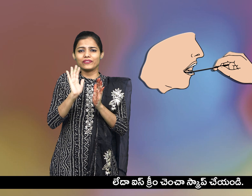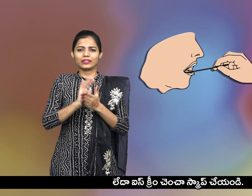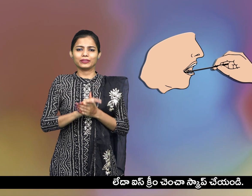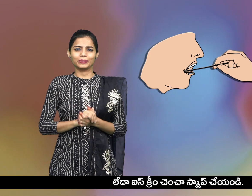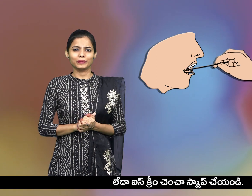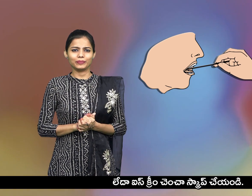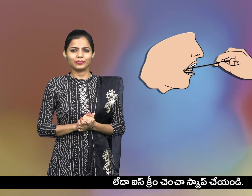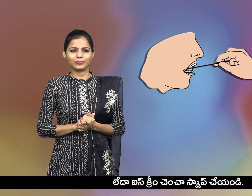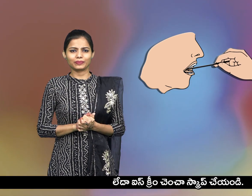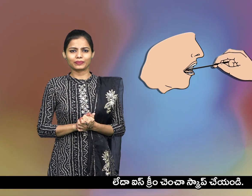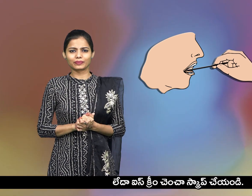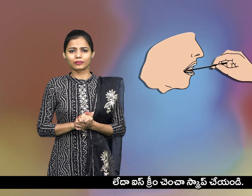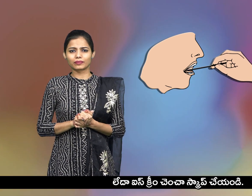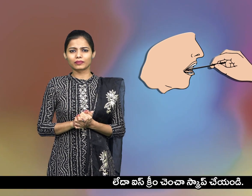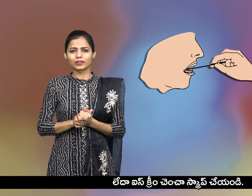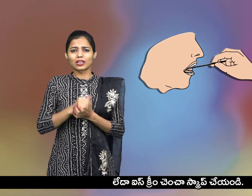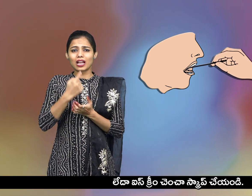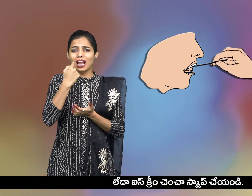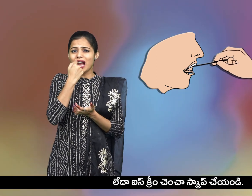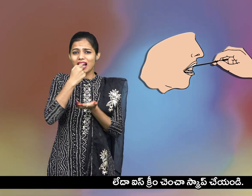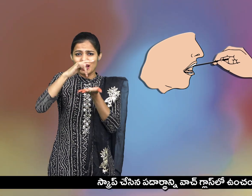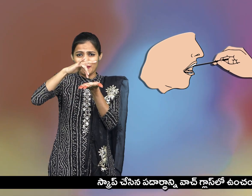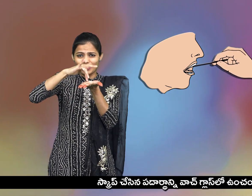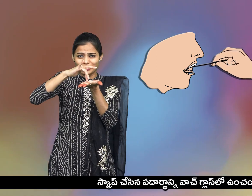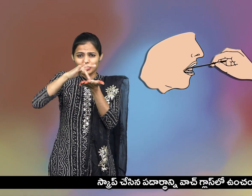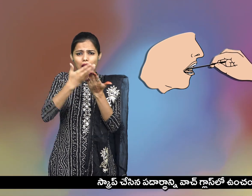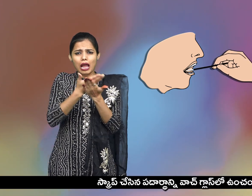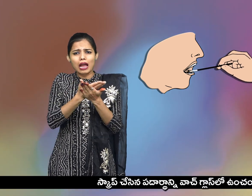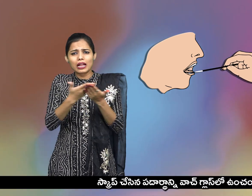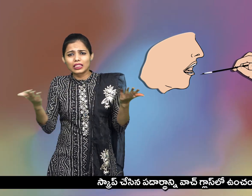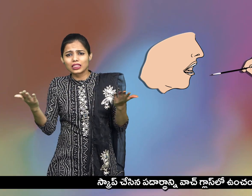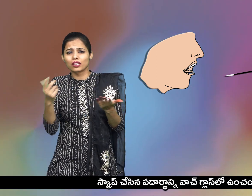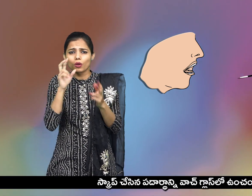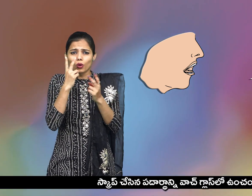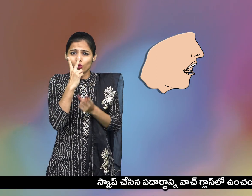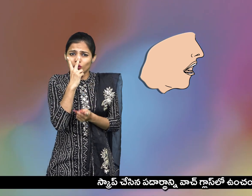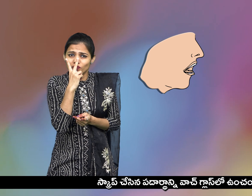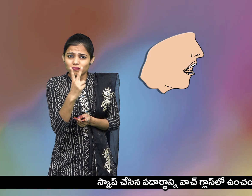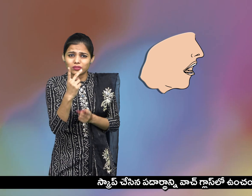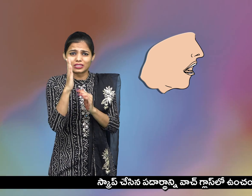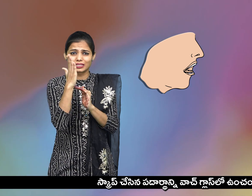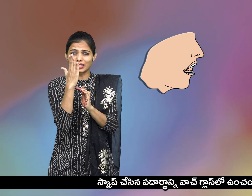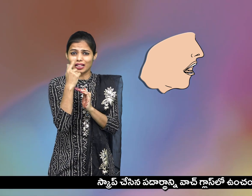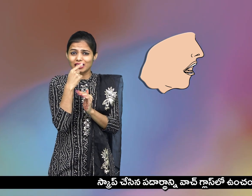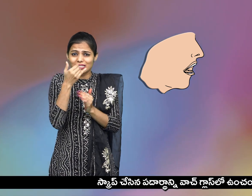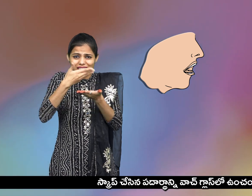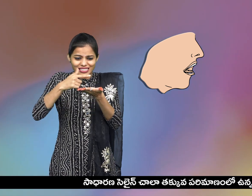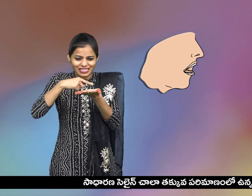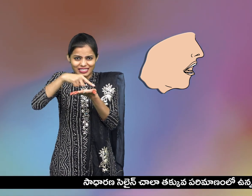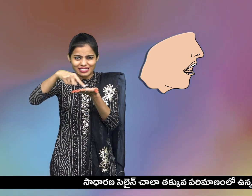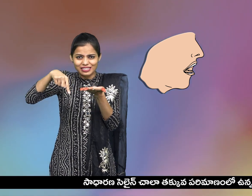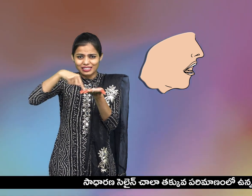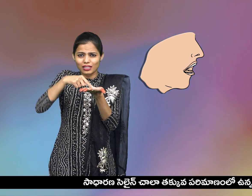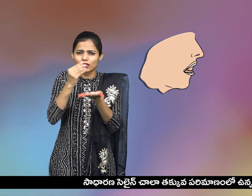క్రీం చెంచా స్క్రాప్ చేయండి. స్క్రాప్ చేసిన పదార్థాన్ని వాచ్ గ్లాసులో ఉంచండి. సాధారణ సెలైన్